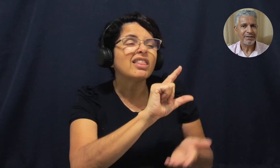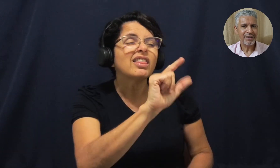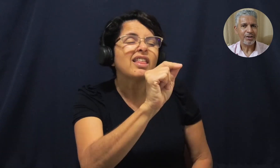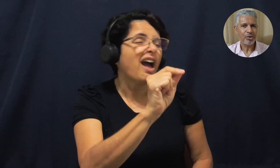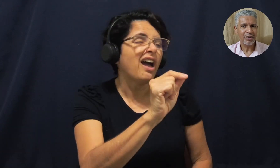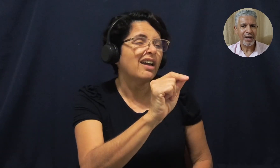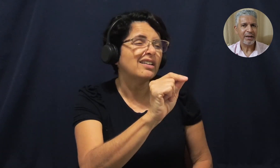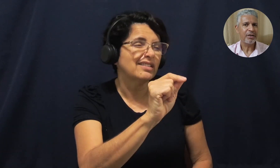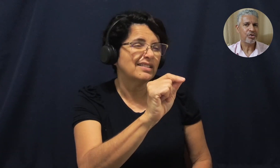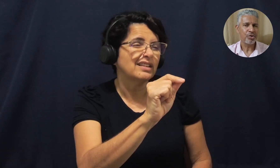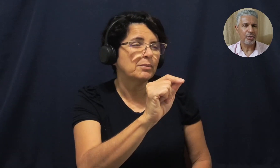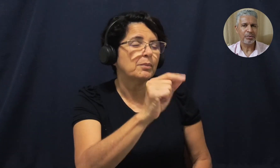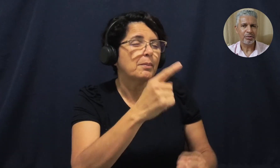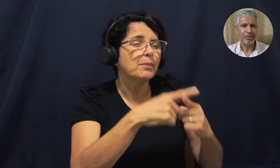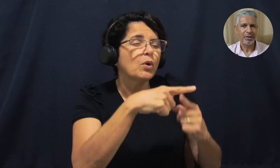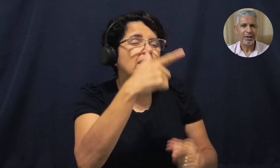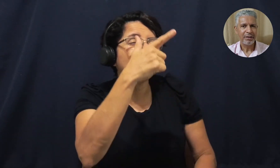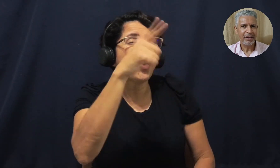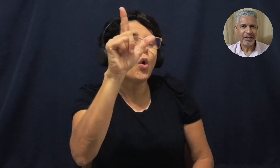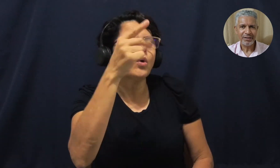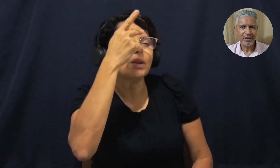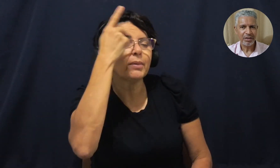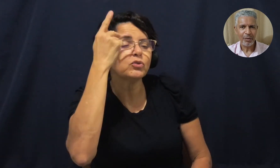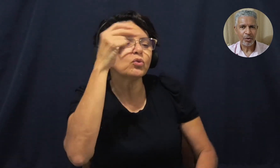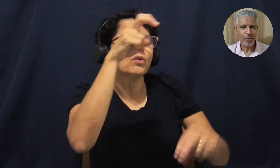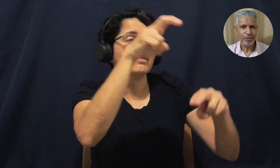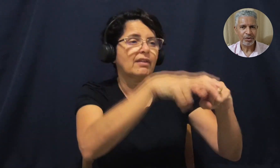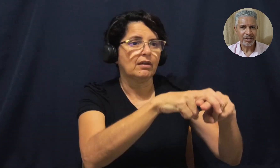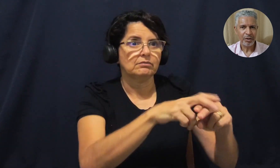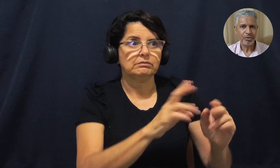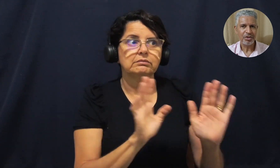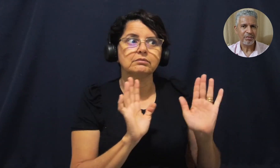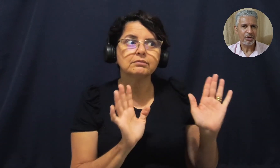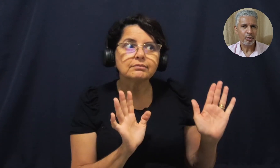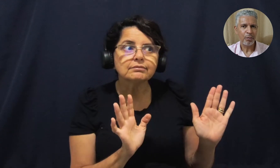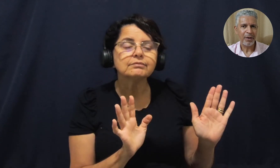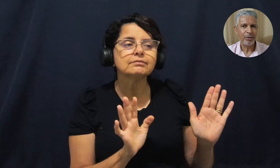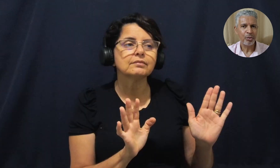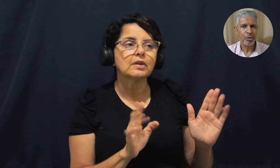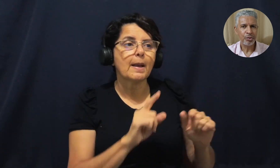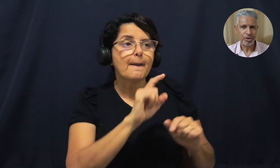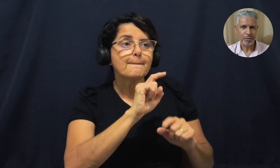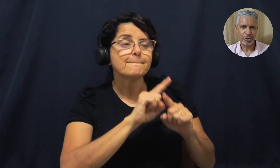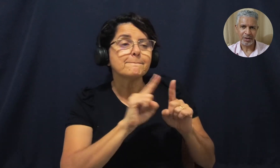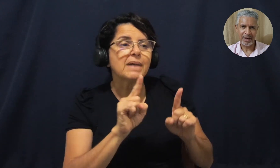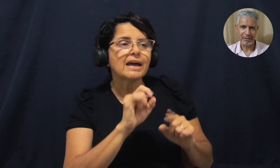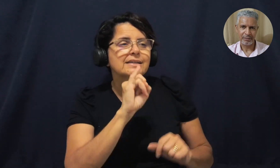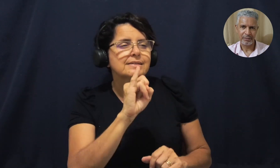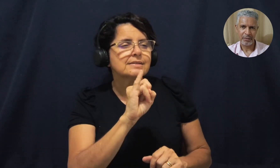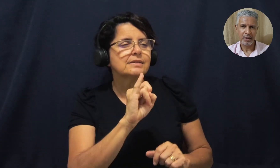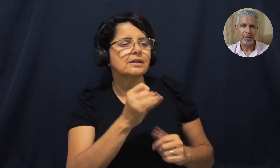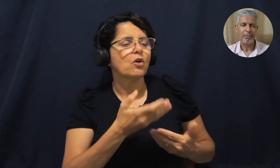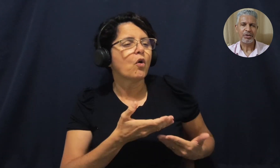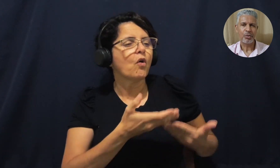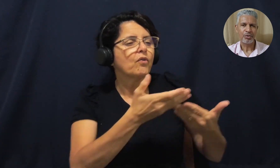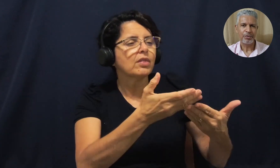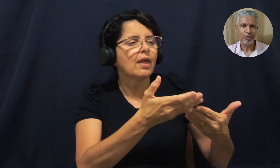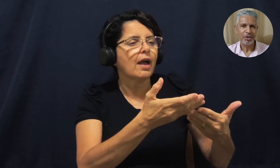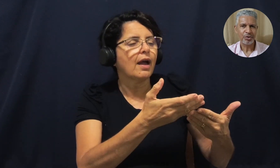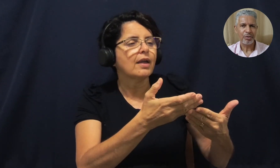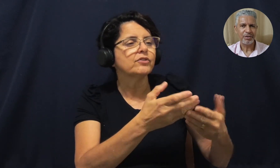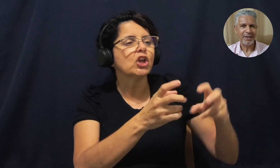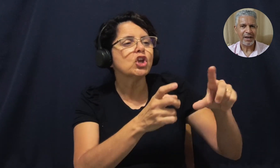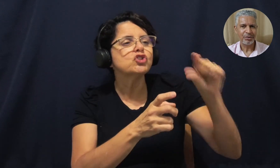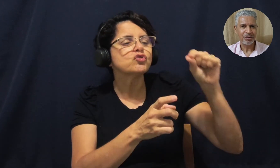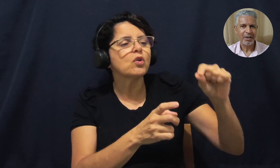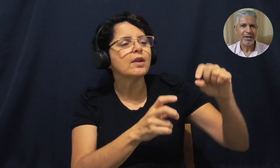diga: cede o lugar a este outro. Terias então a confusão de dever ocupar o último lugar. Mas quando